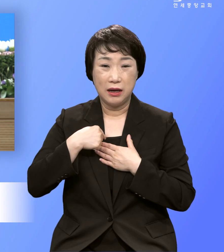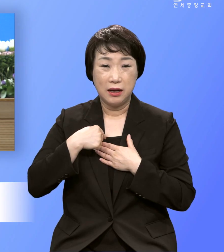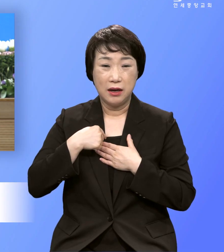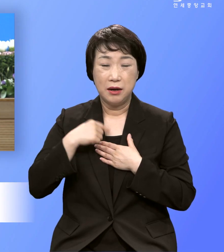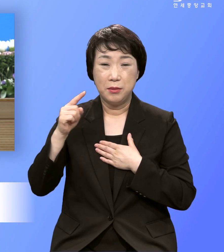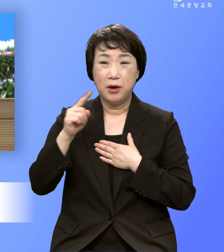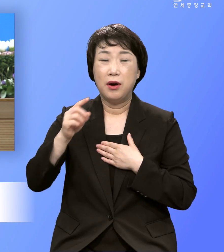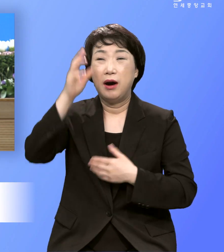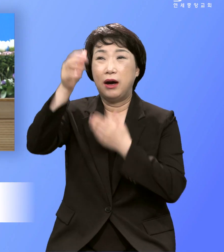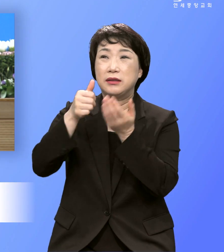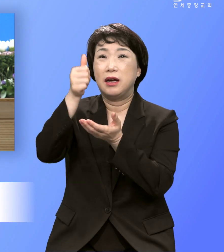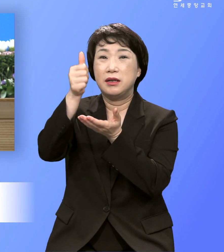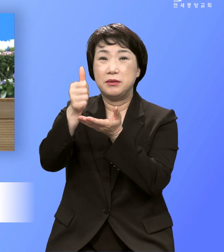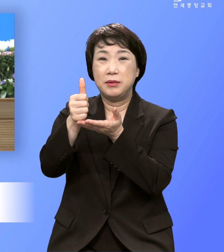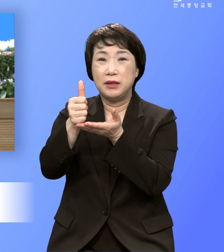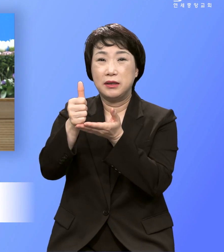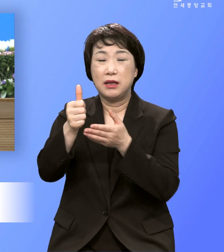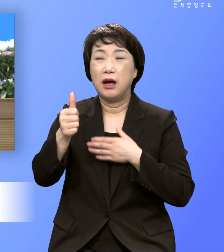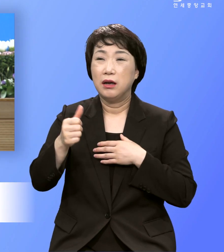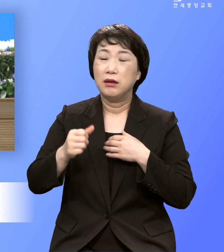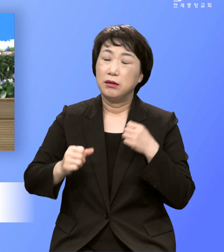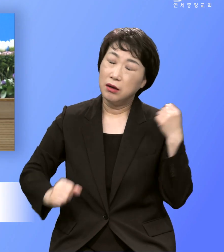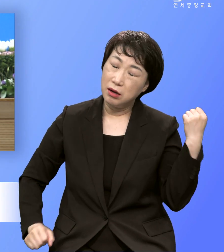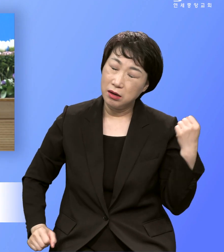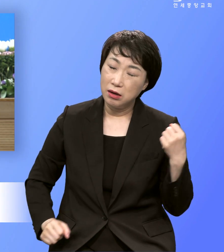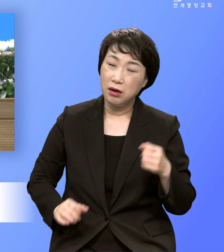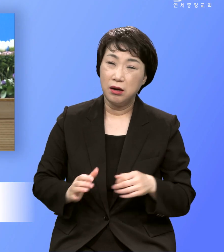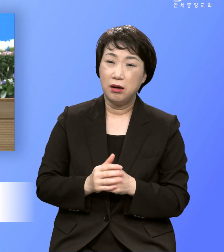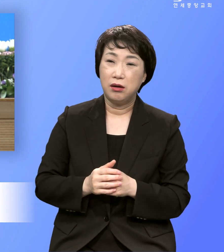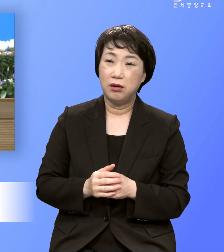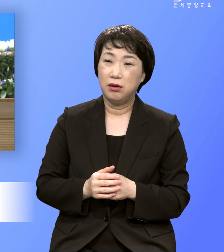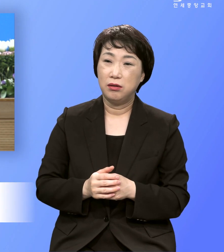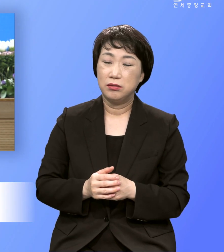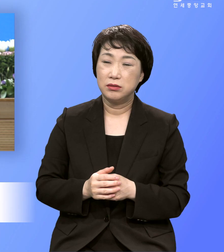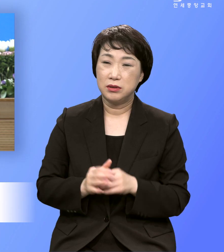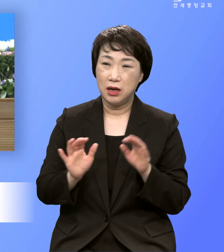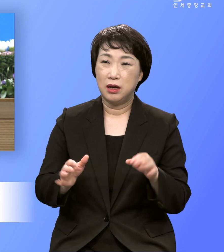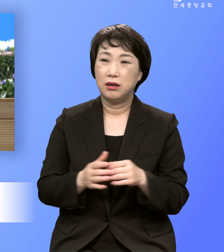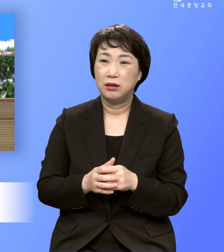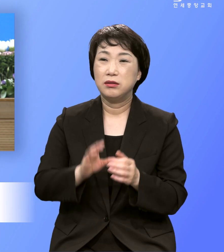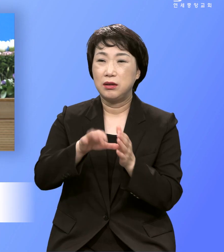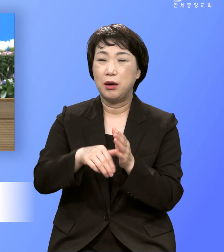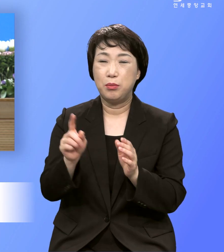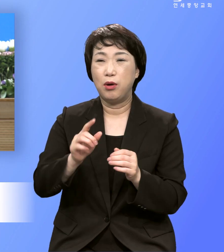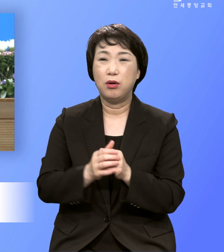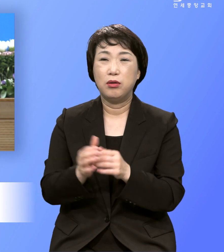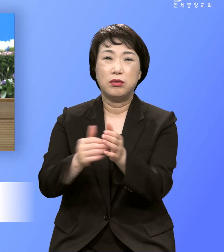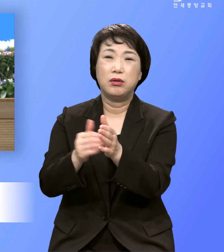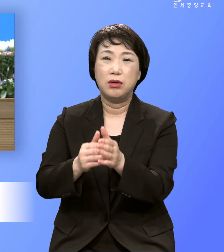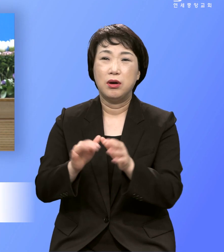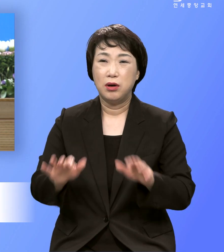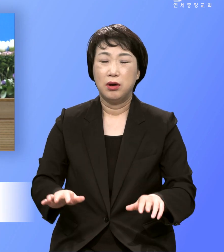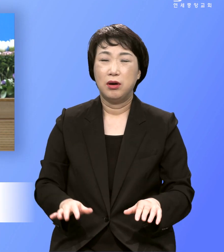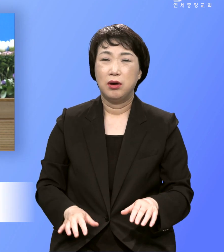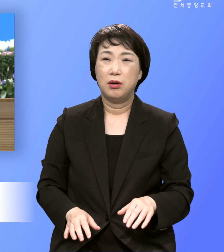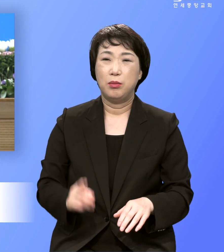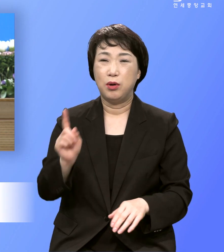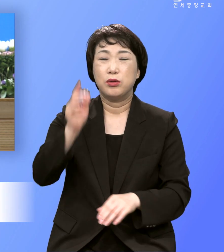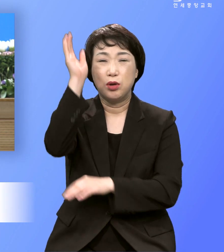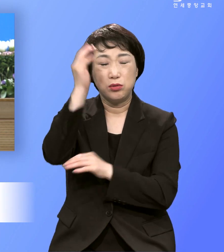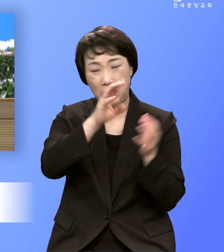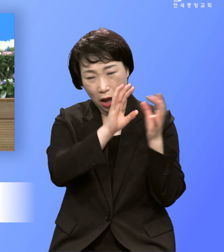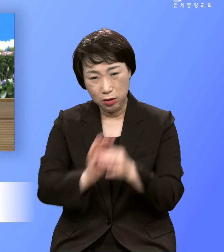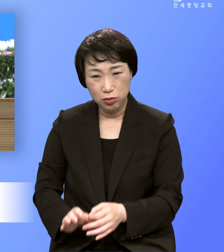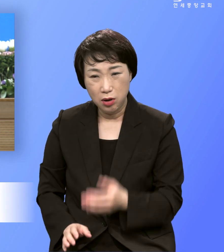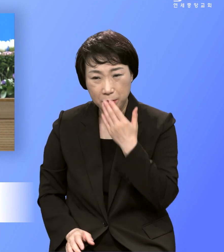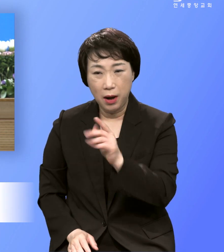뭐 하나님께서 기력 없어서 못하게 하면 못하고 하게 하면 하는 거예요. 지금도 이렇게 손을 강단에 의지하고